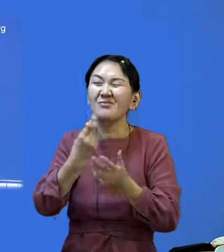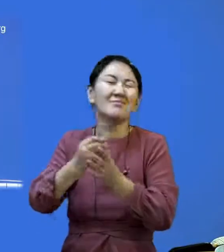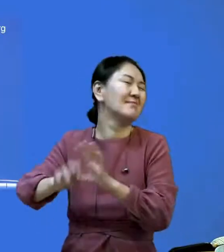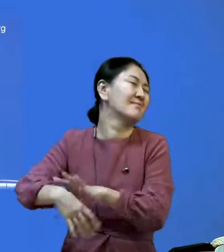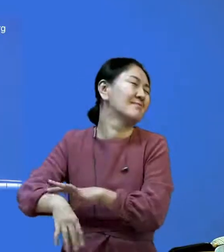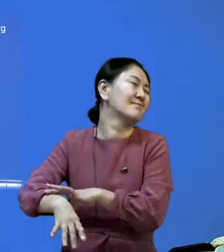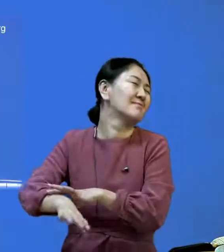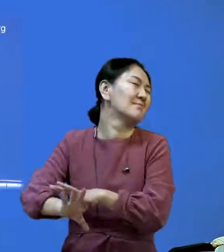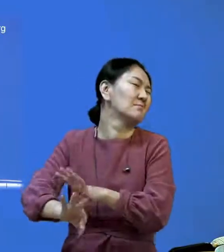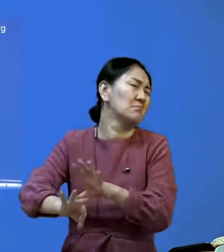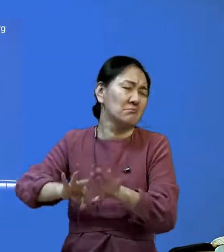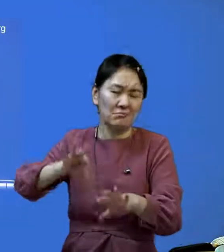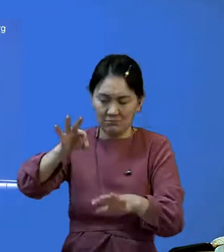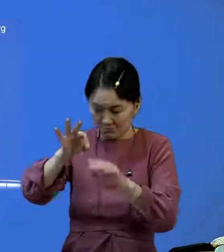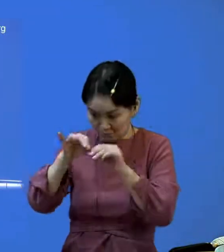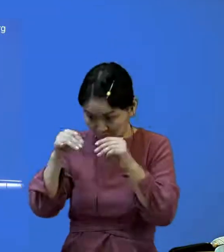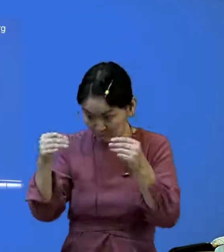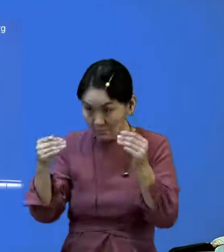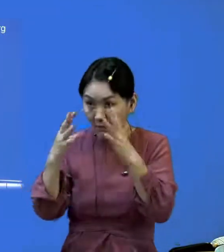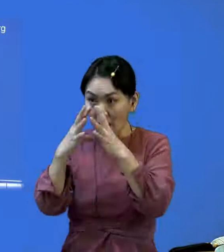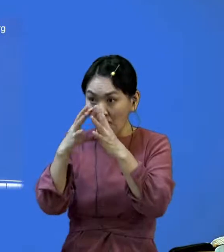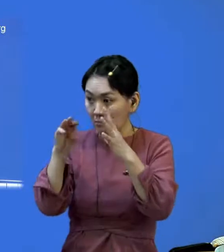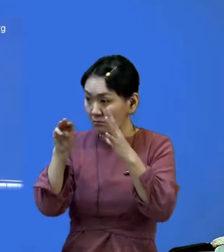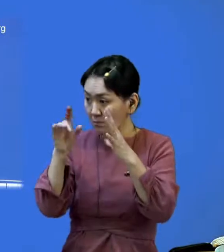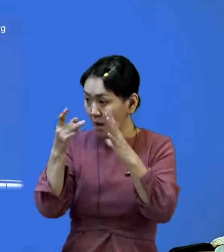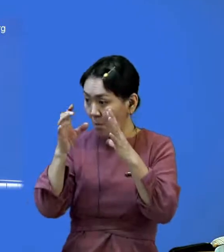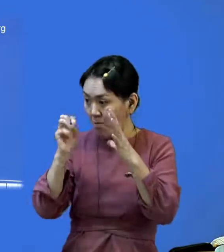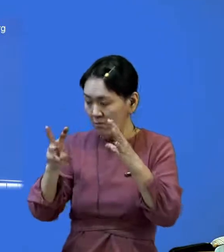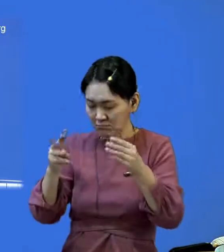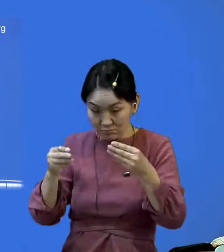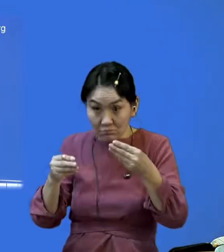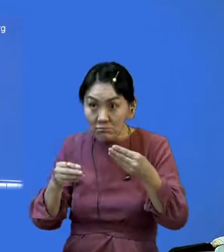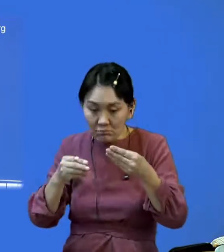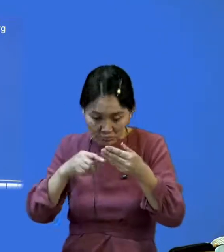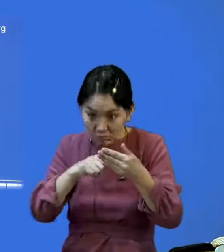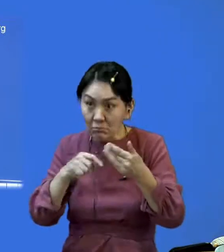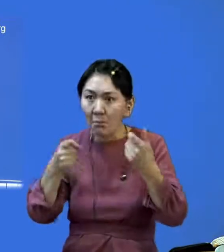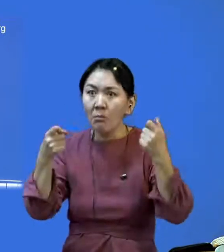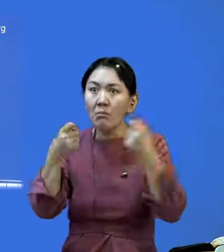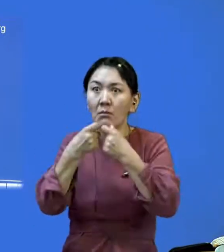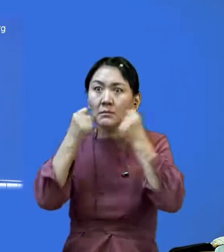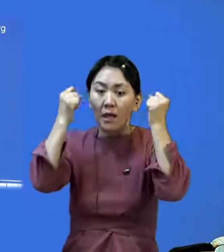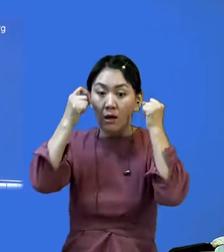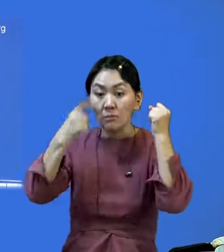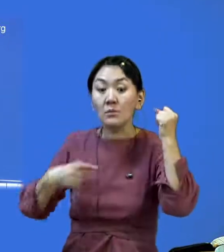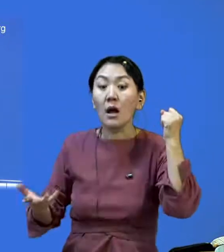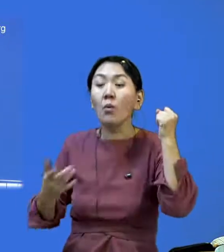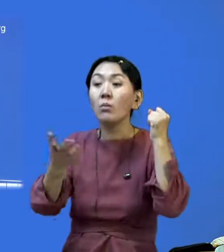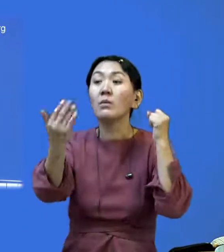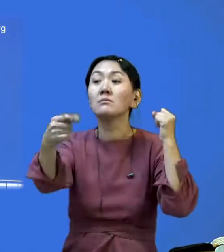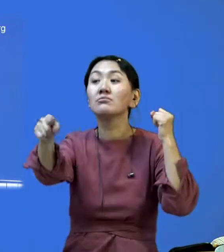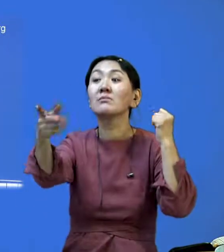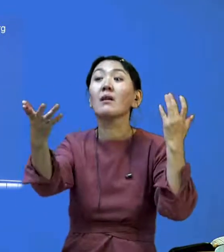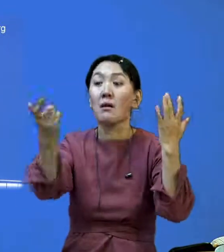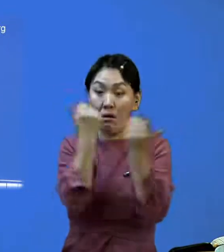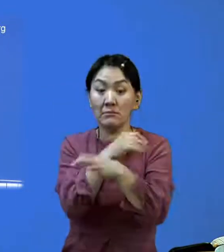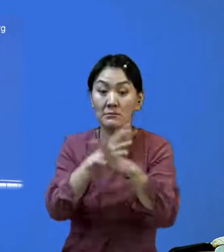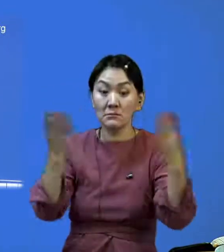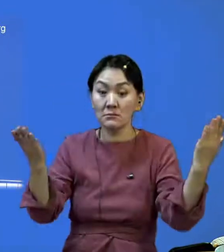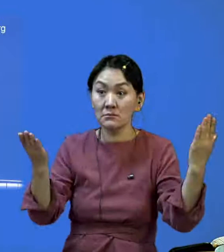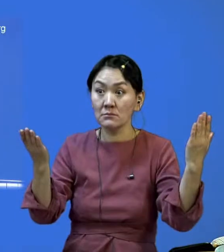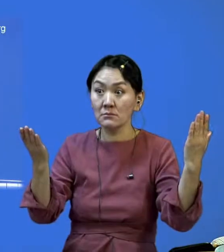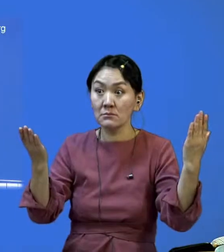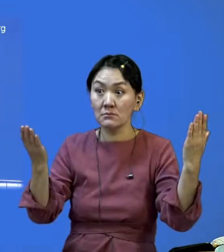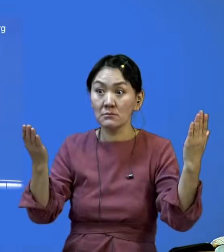авсгасан чинь тэгсэн чи 10 тэрбум тохирлон таарчлаа гэж бодъё. За одоо яах вэ? Аа